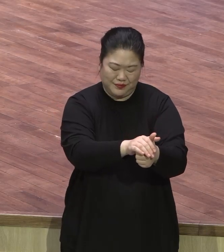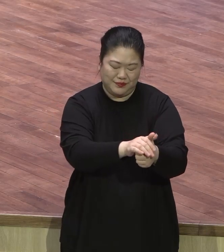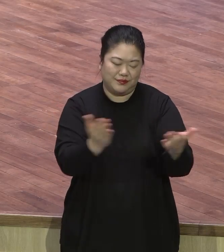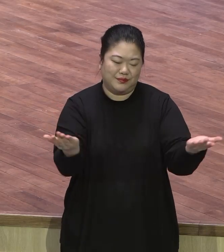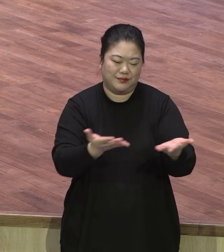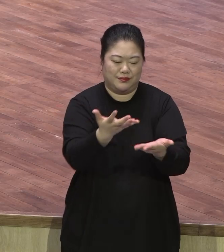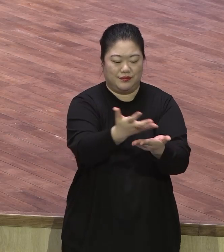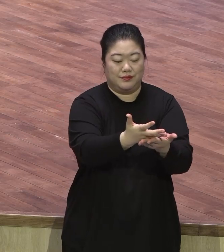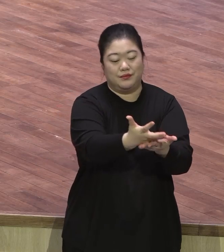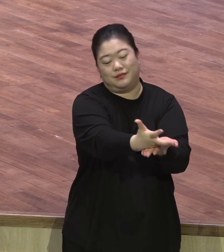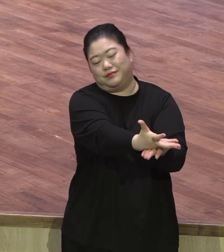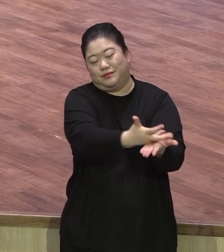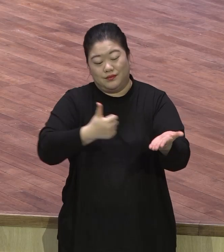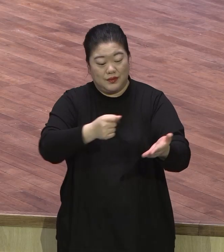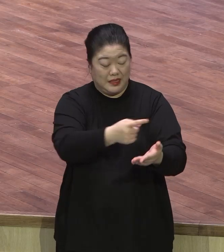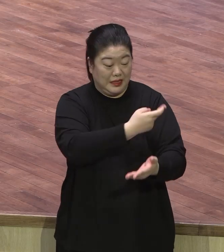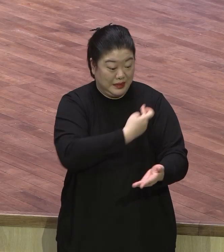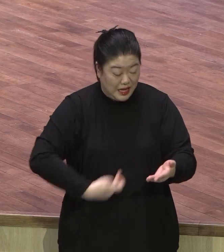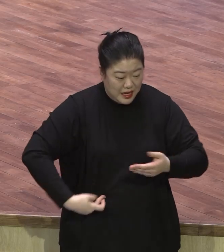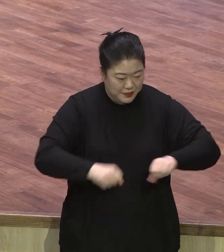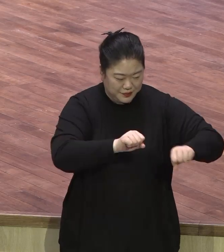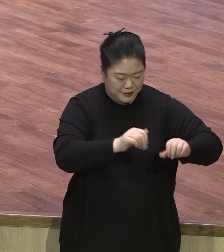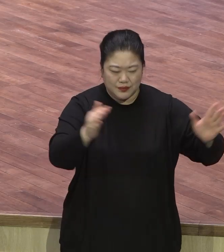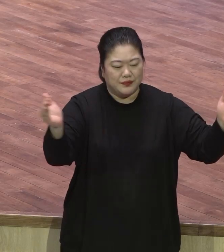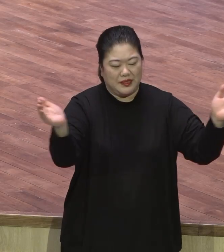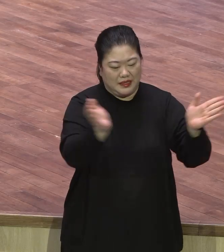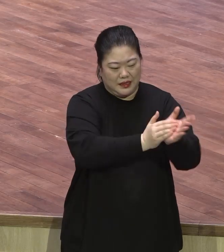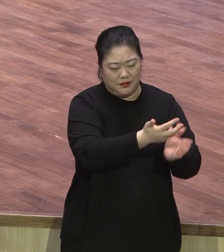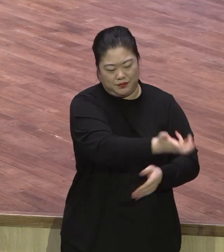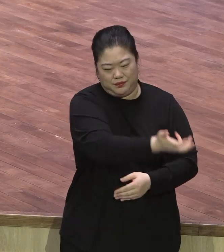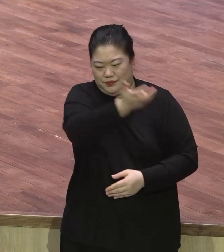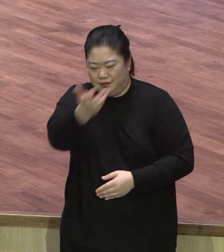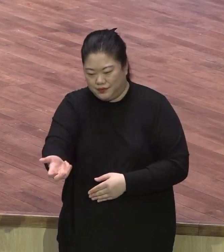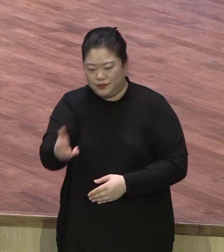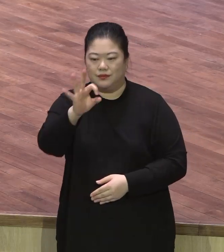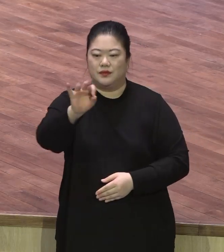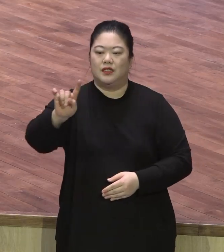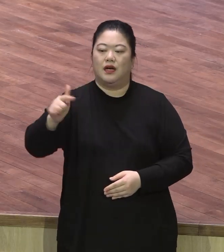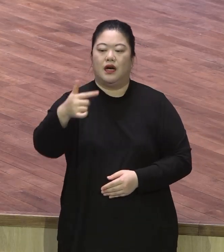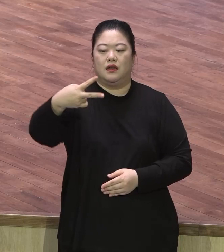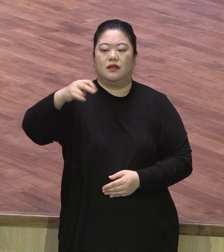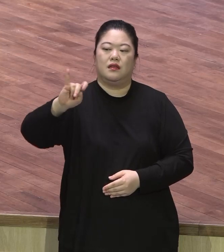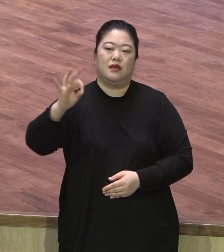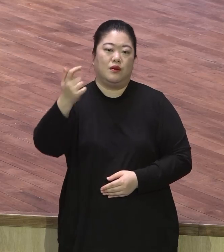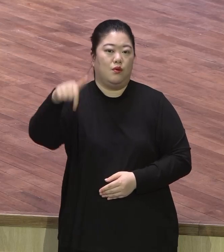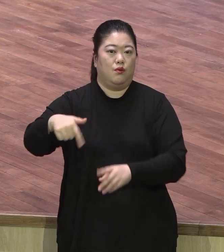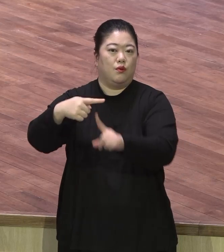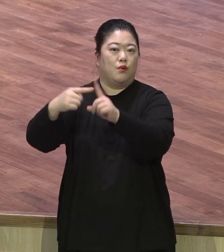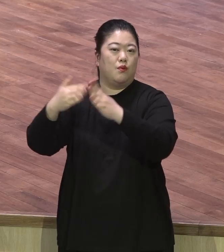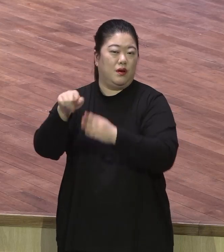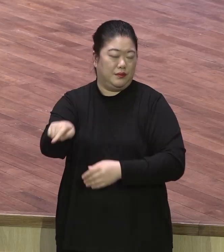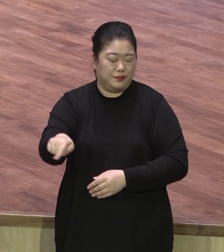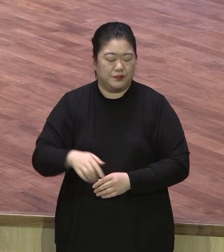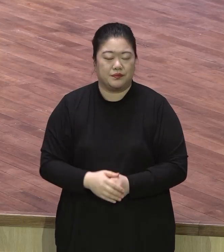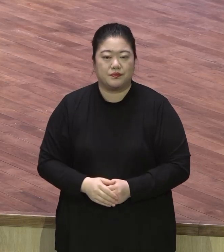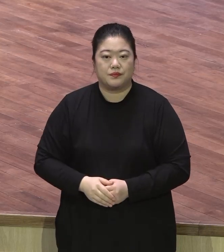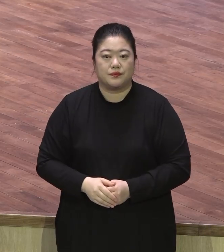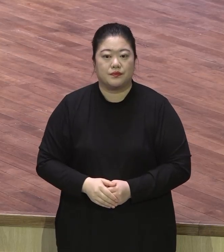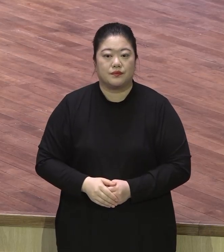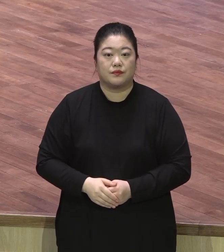초대를 안되어 괴로워 옮겨버렸어요 그래서 1장 8절에 언약을 놓치면 어떻게 되느냐